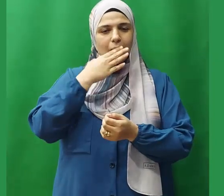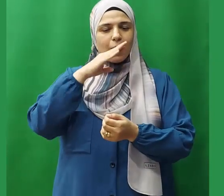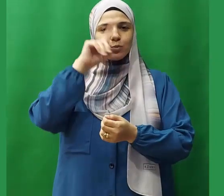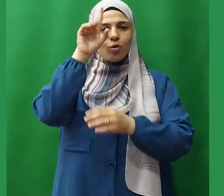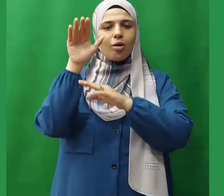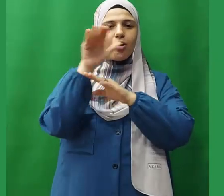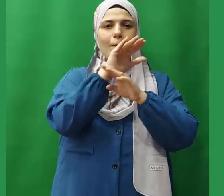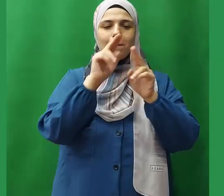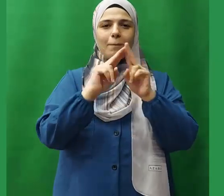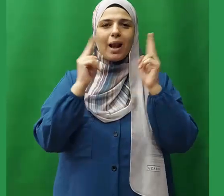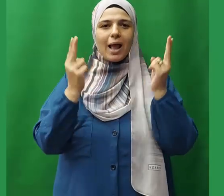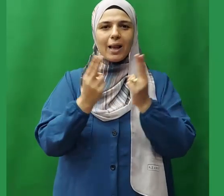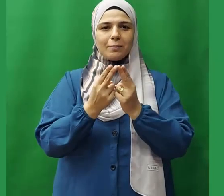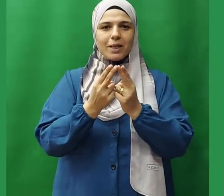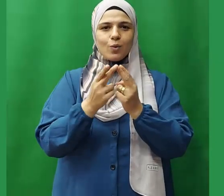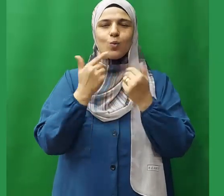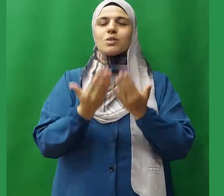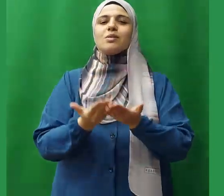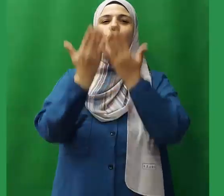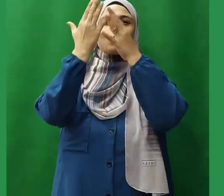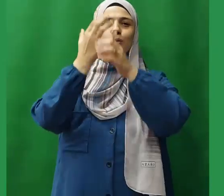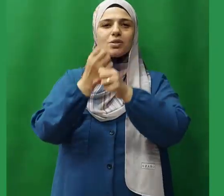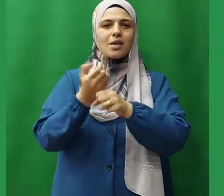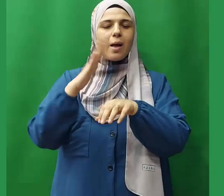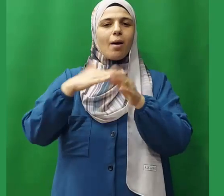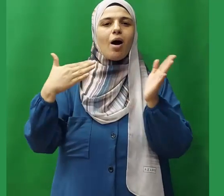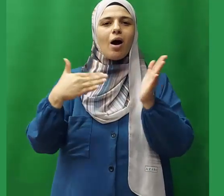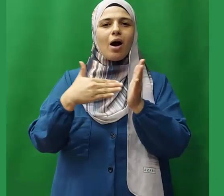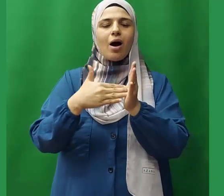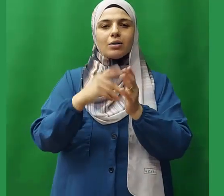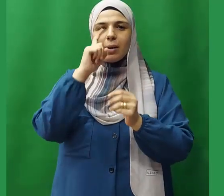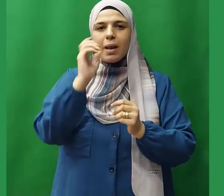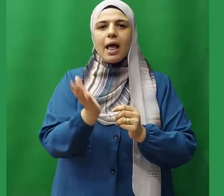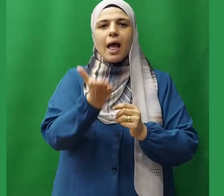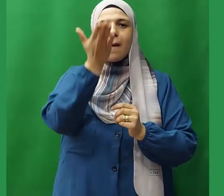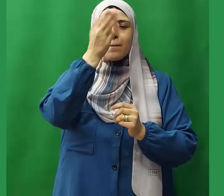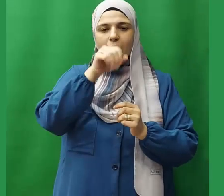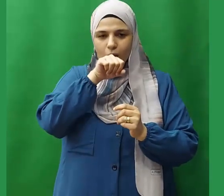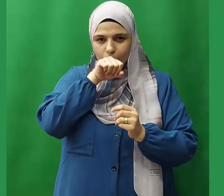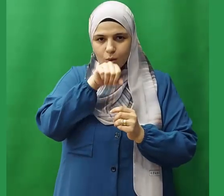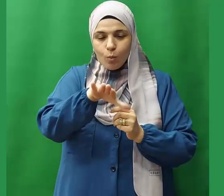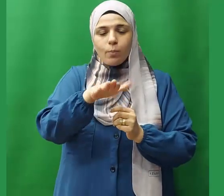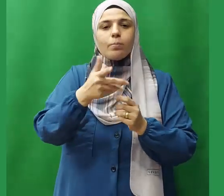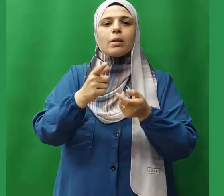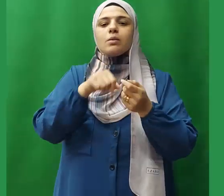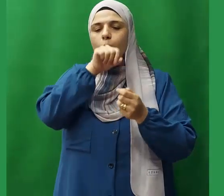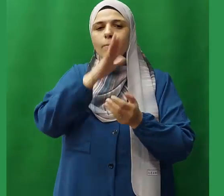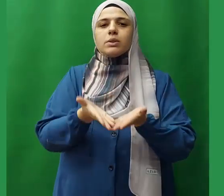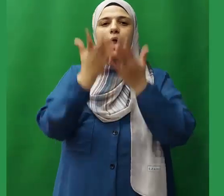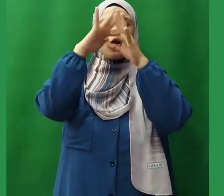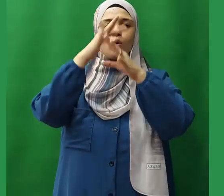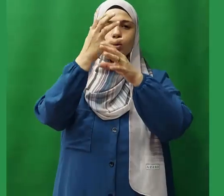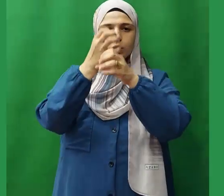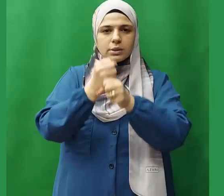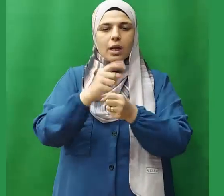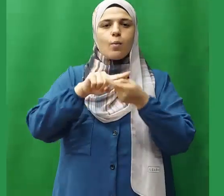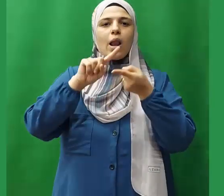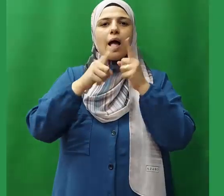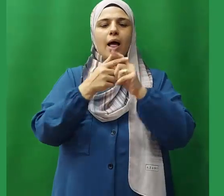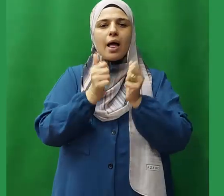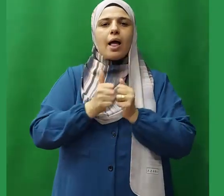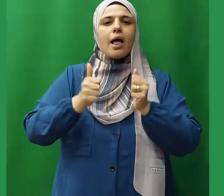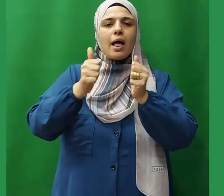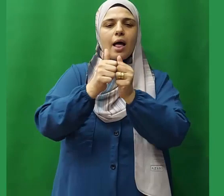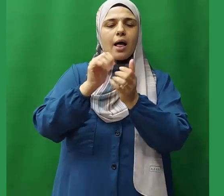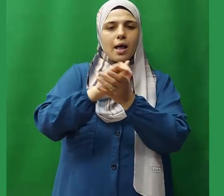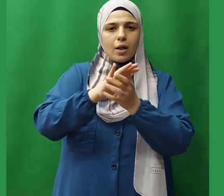الحمد لله رب العالمين والصلاه والسلام على خاتم الانبياء والمرسلين سيدنا محمد صلى الله